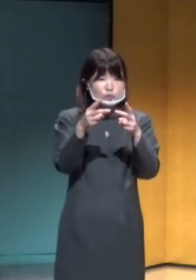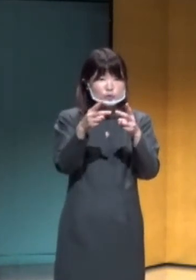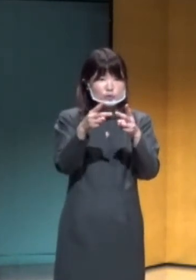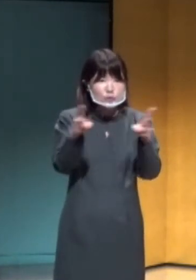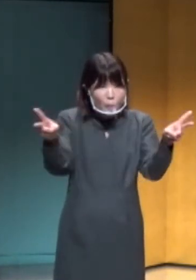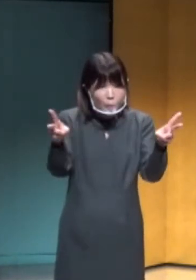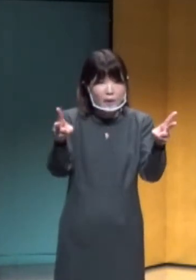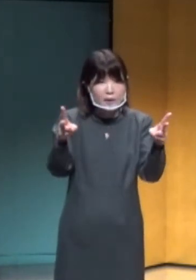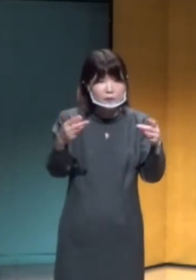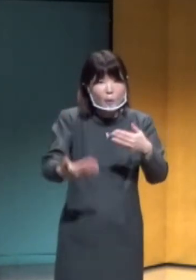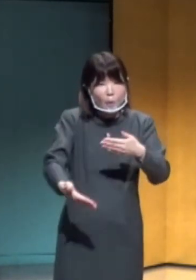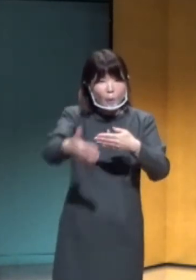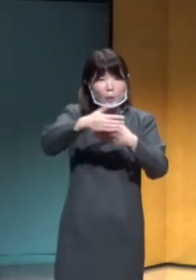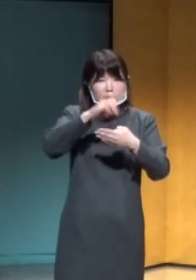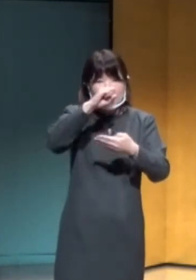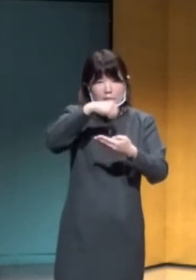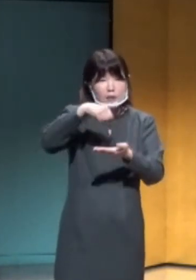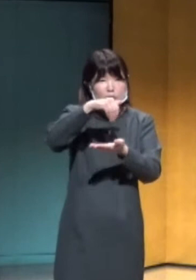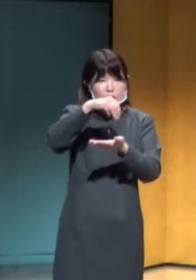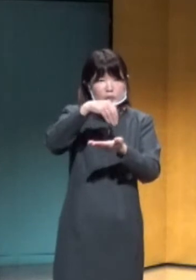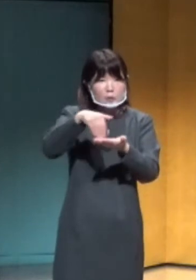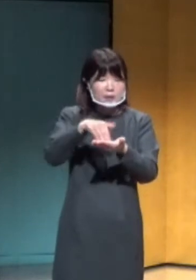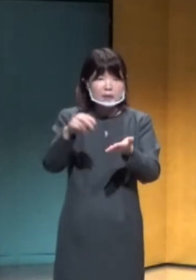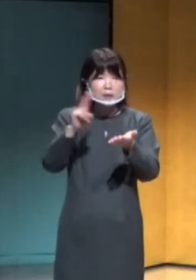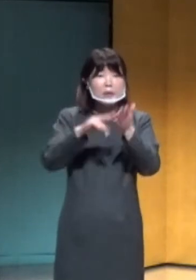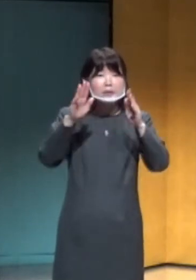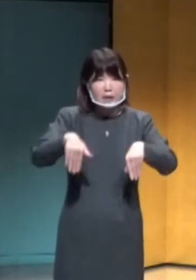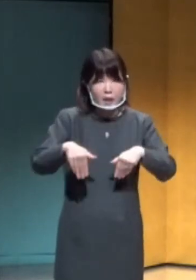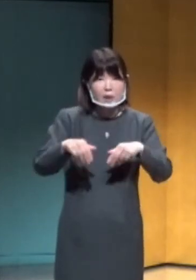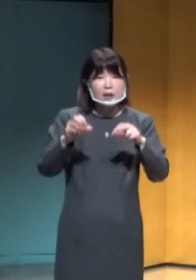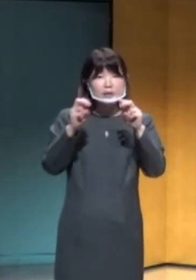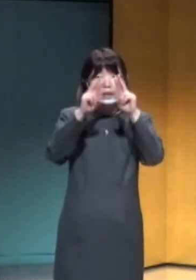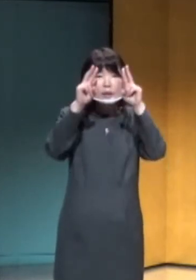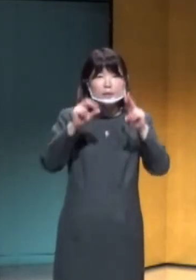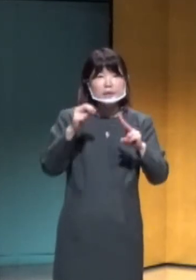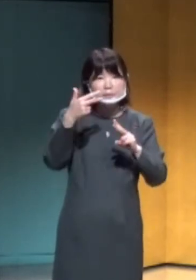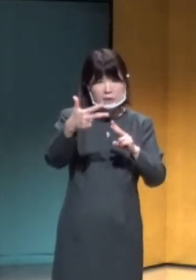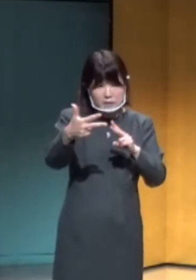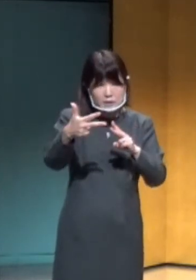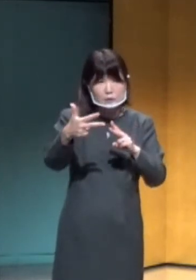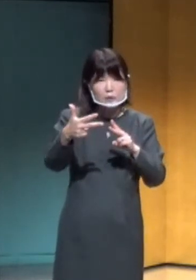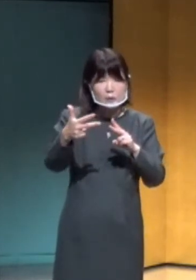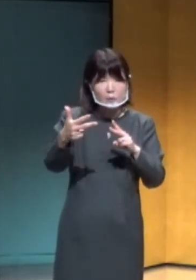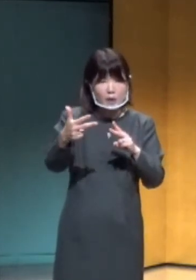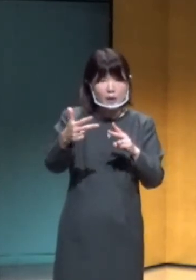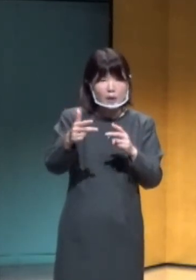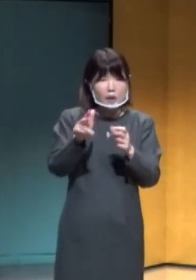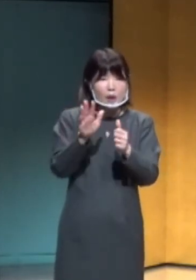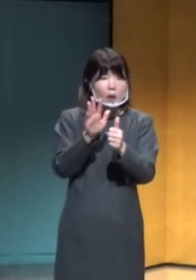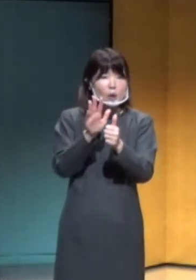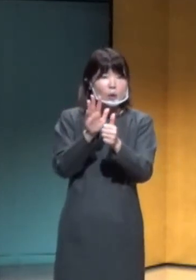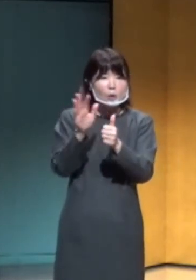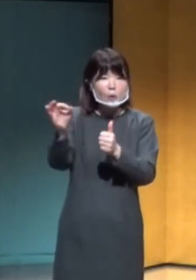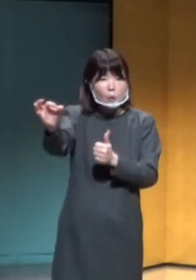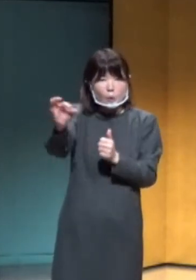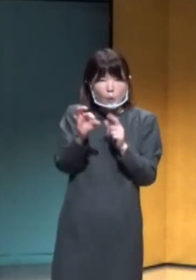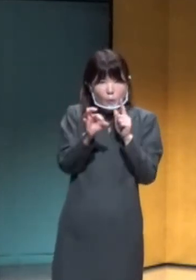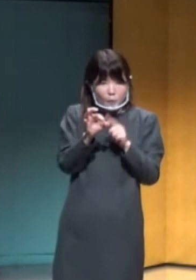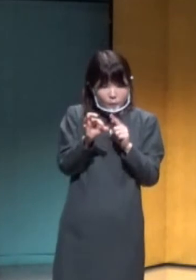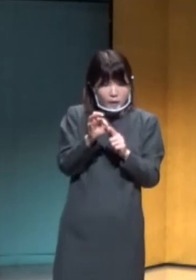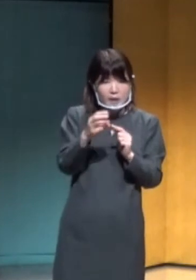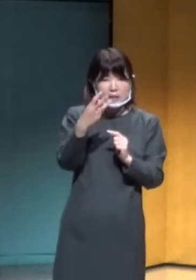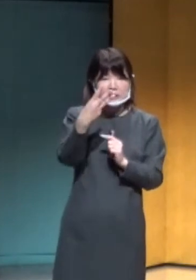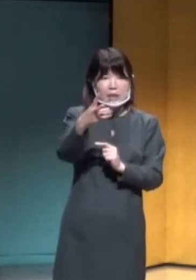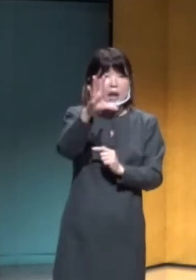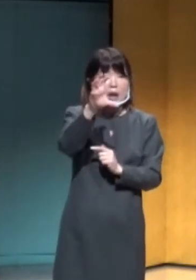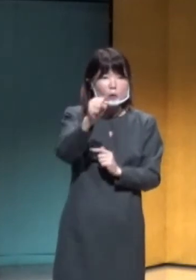いただきまして、富士見市にとりましては地方創生臨時交付金によりまして3億2000万円ほどを頂戴